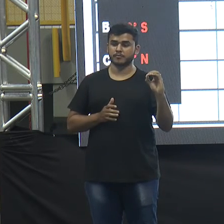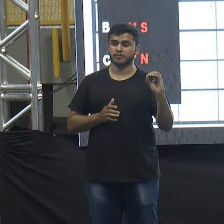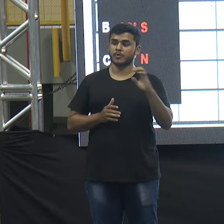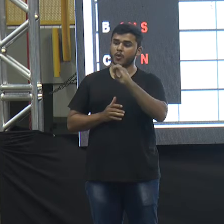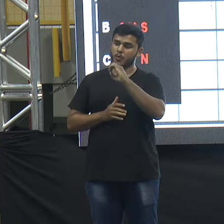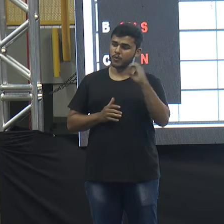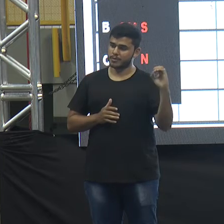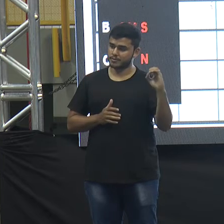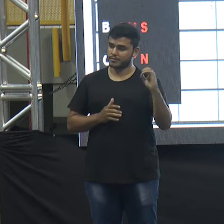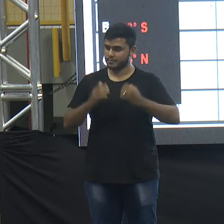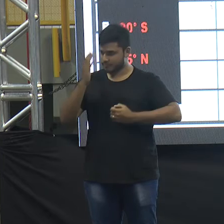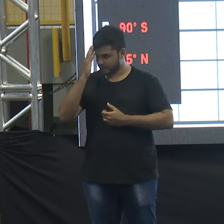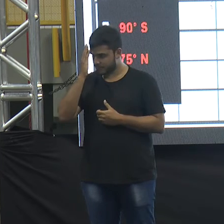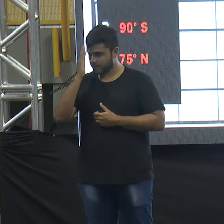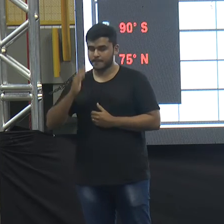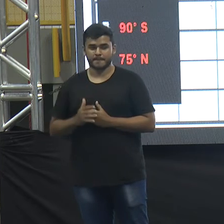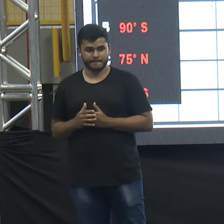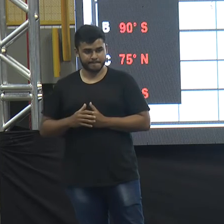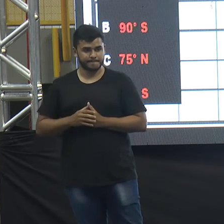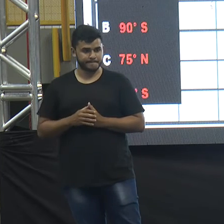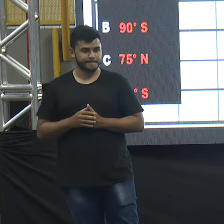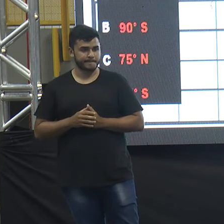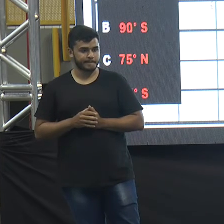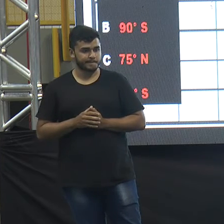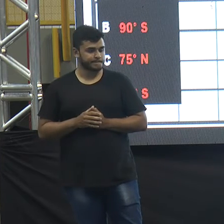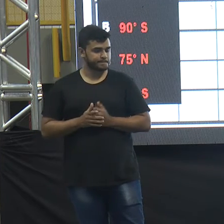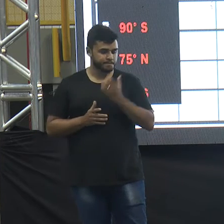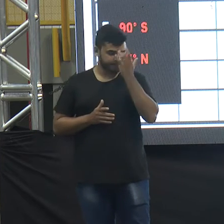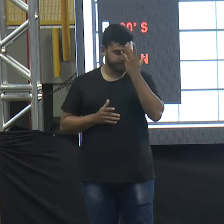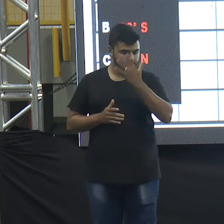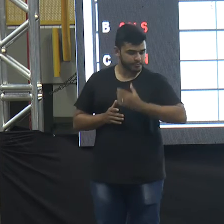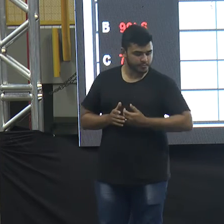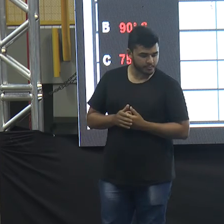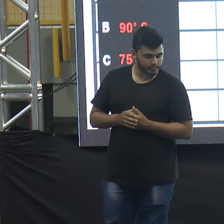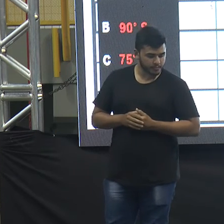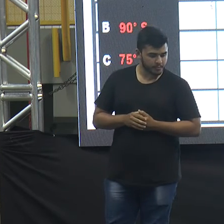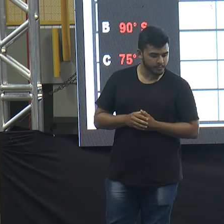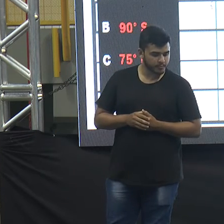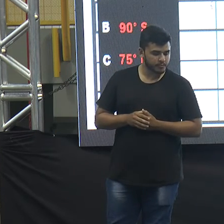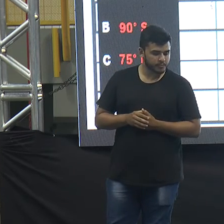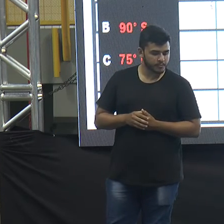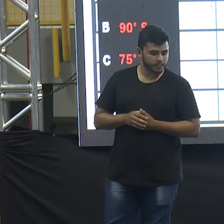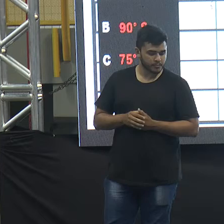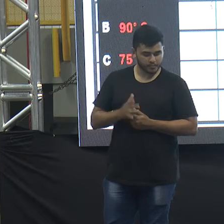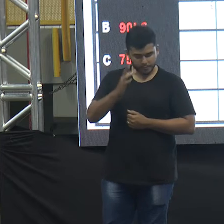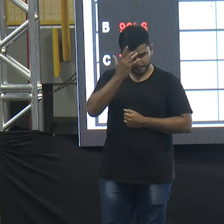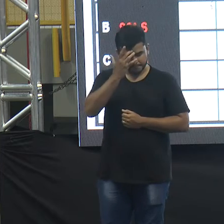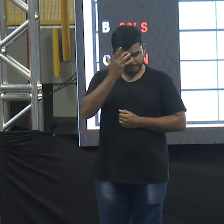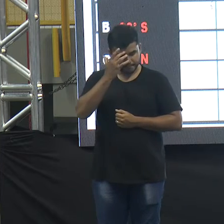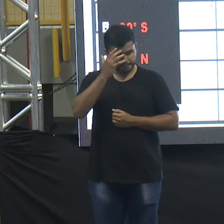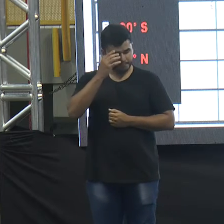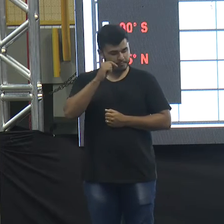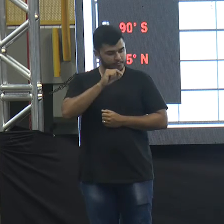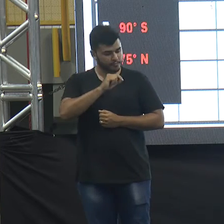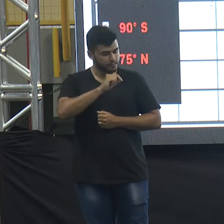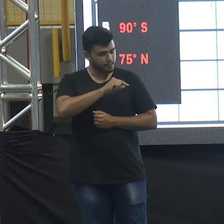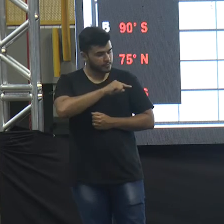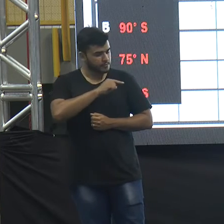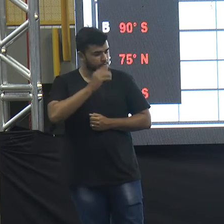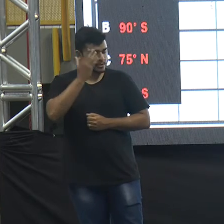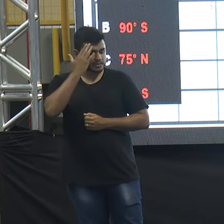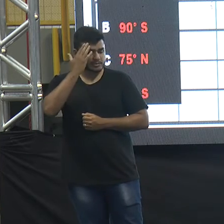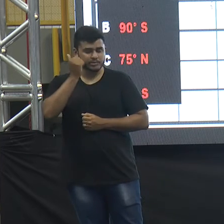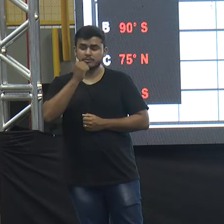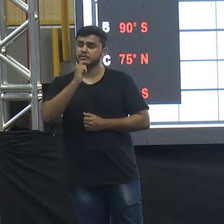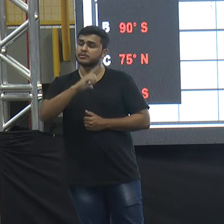oeste. Tem o que fazer. Ok? Fácil. As longitudes foram estabelecidas. Por incrível que